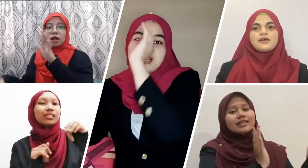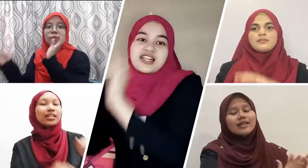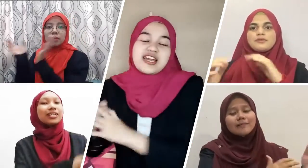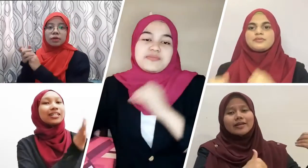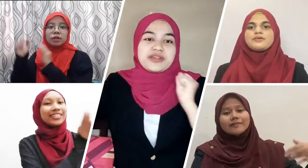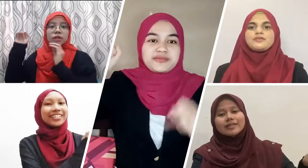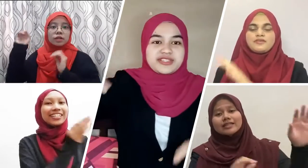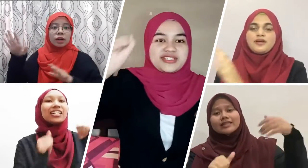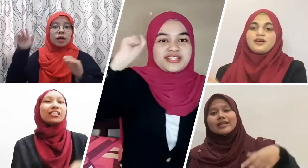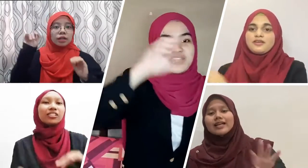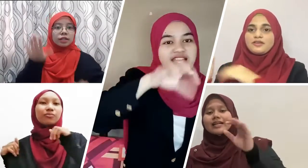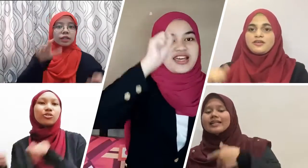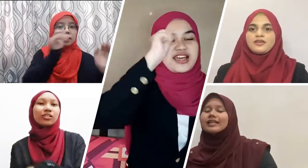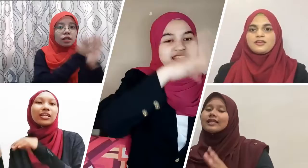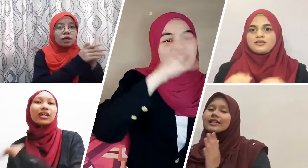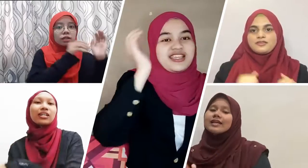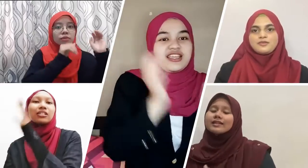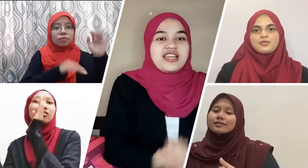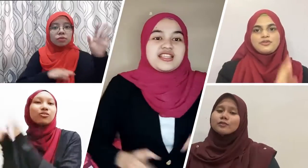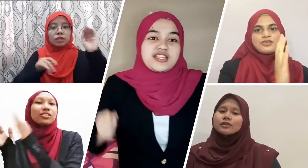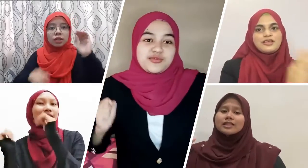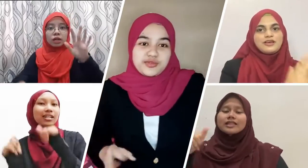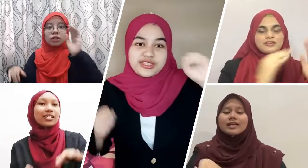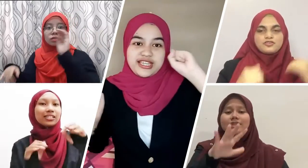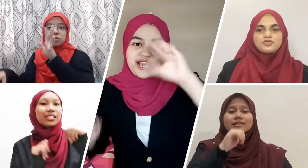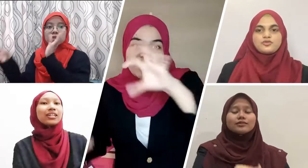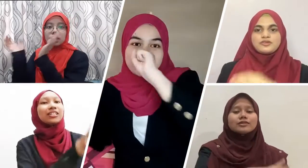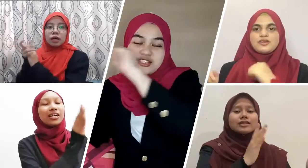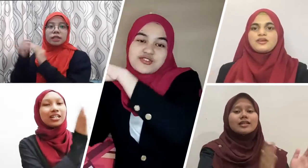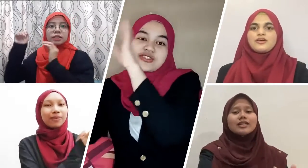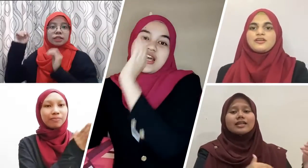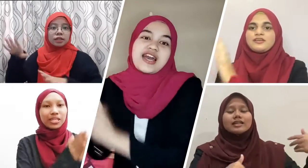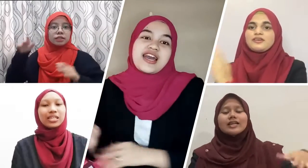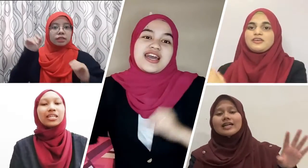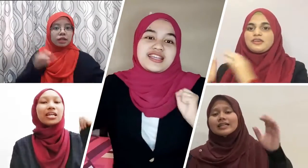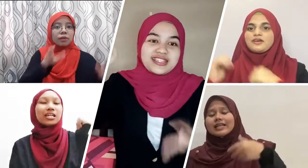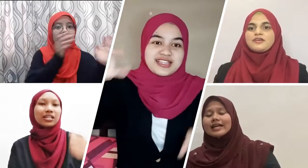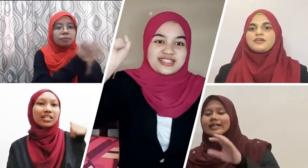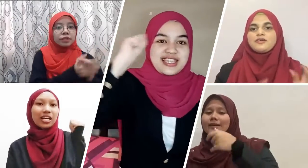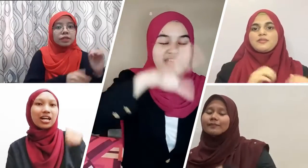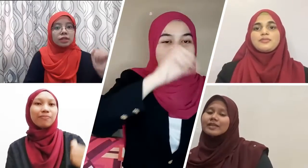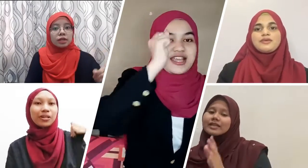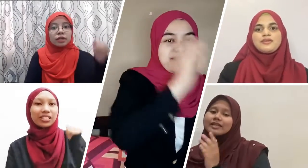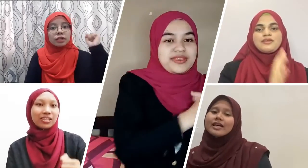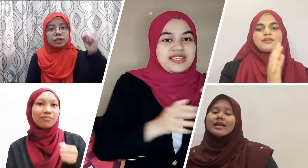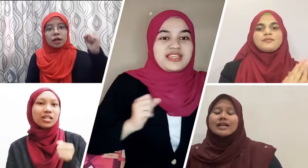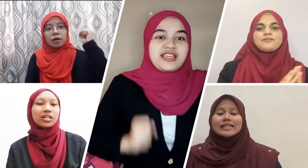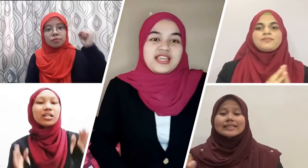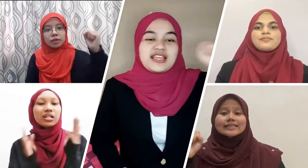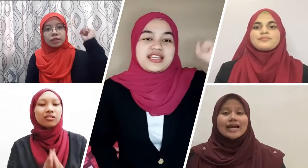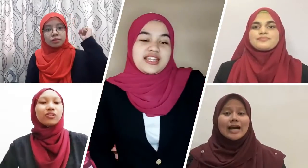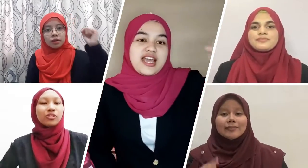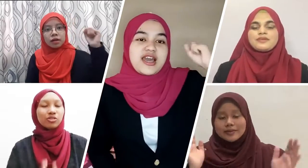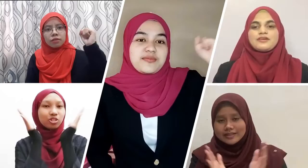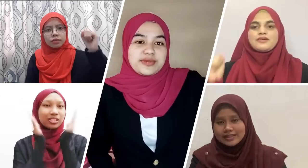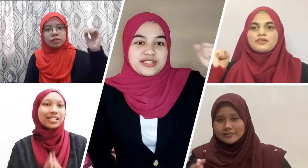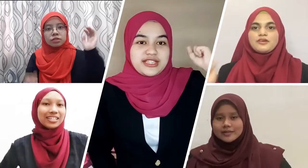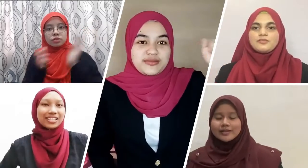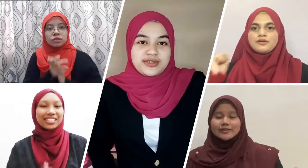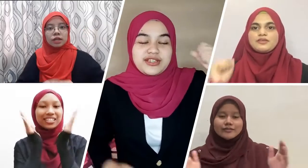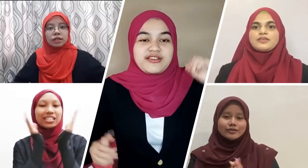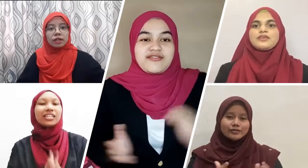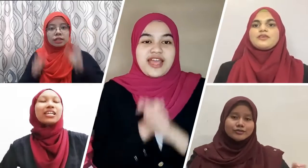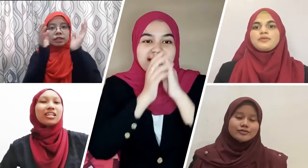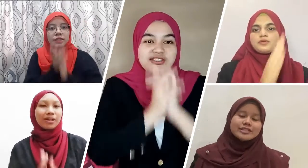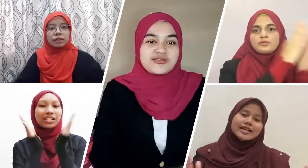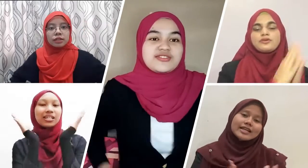kakak 8 beradik. Terbuktilah kesusahan yang dihadapi. Kenapa